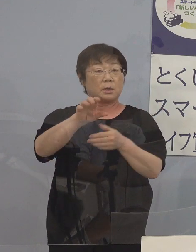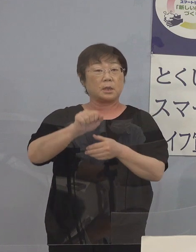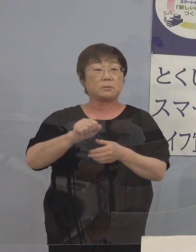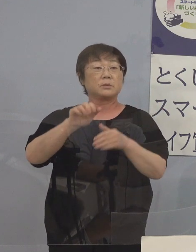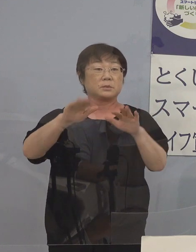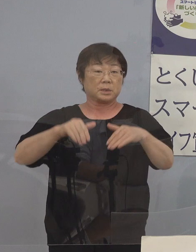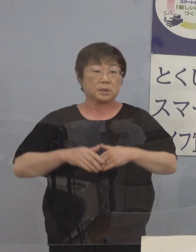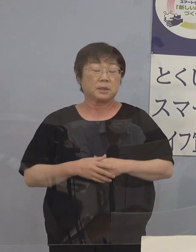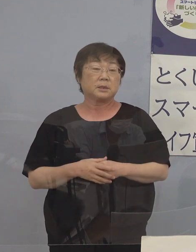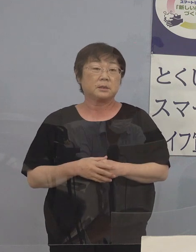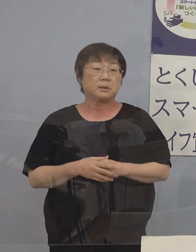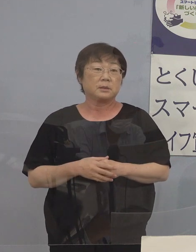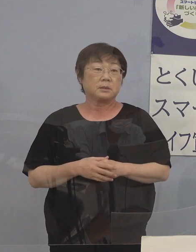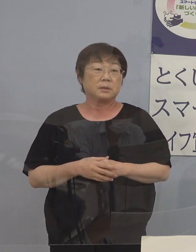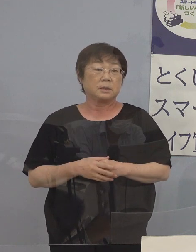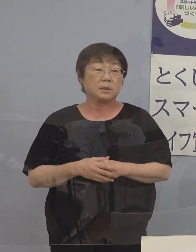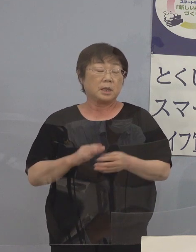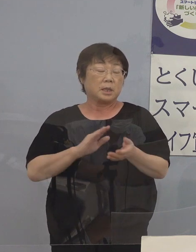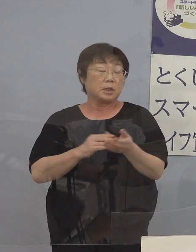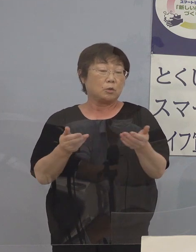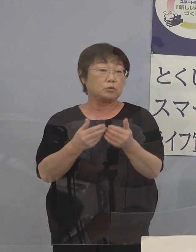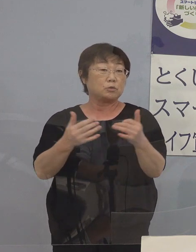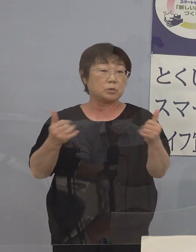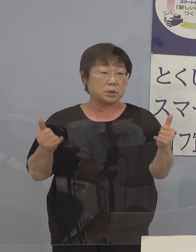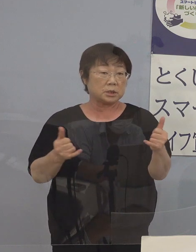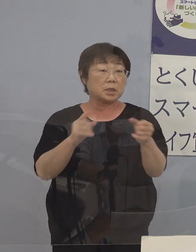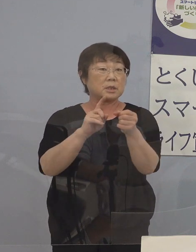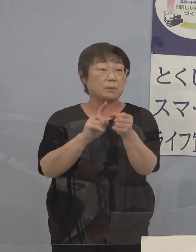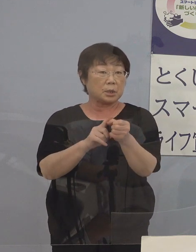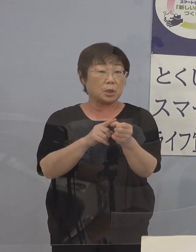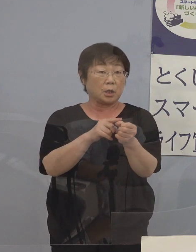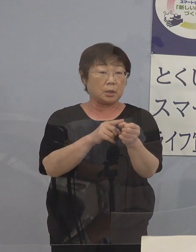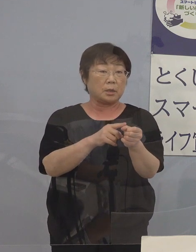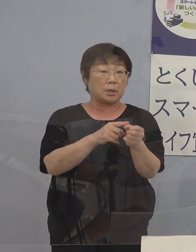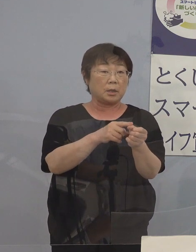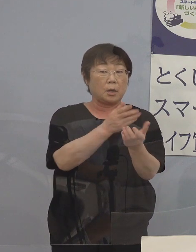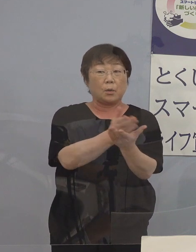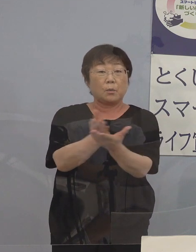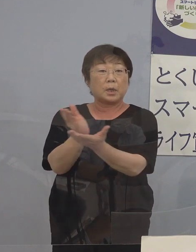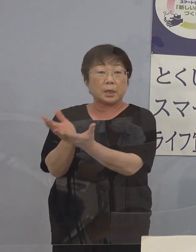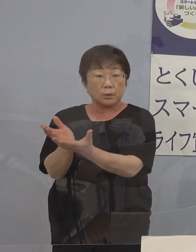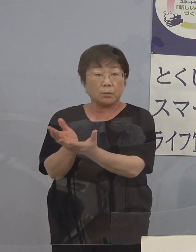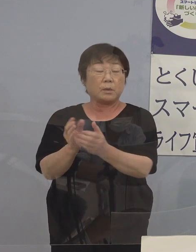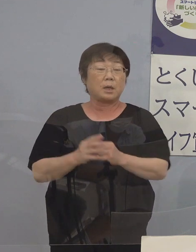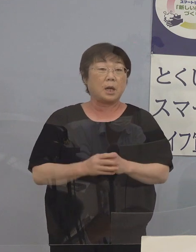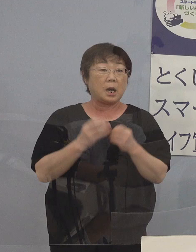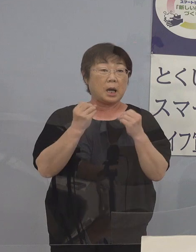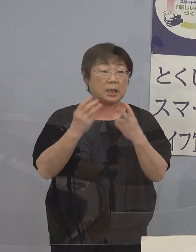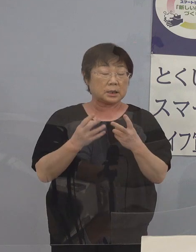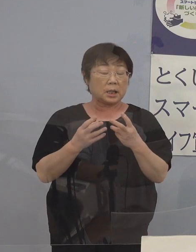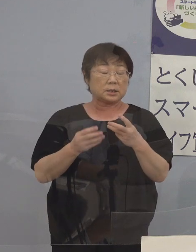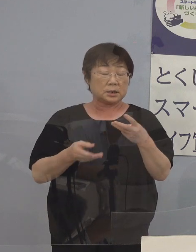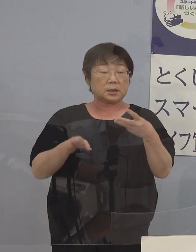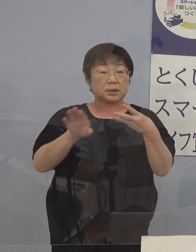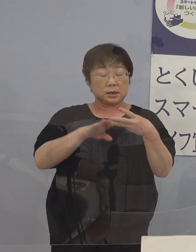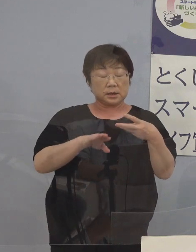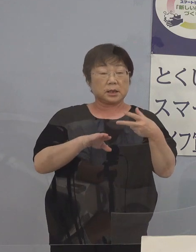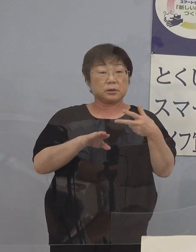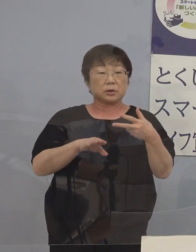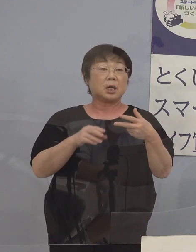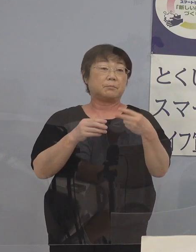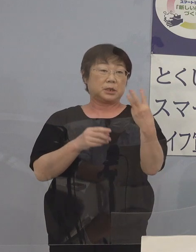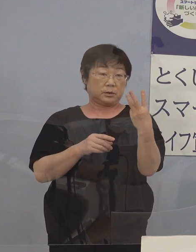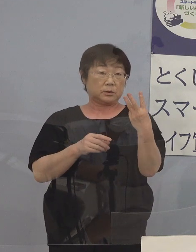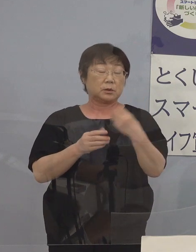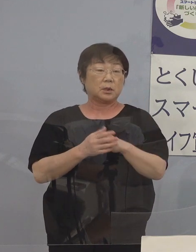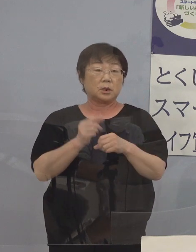。 その医療従事者へ の割り当てるっていうのが、その3施設、新たなその3施設、 そうです。ということで